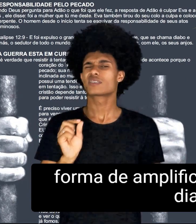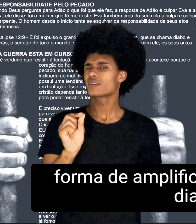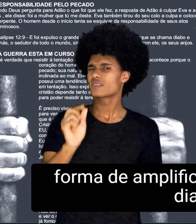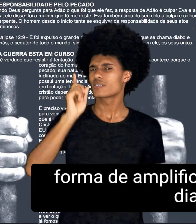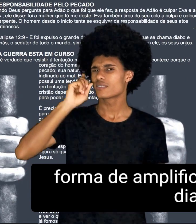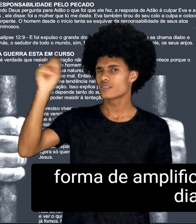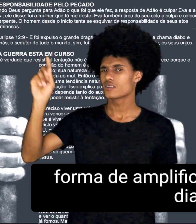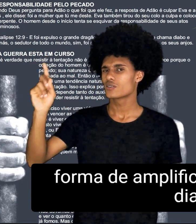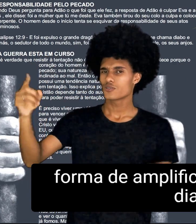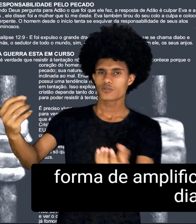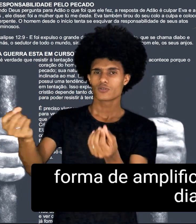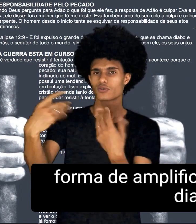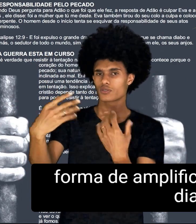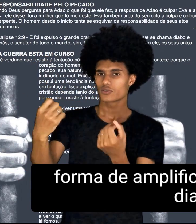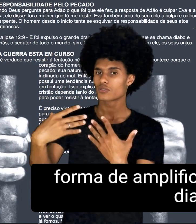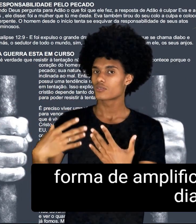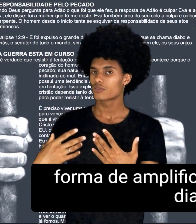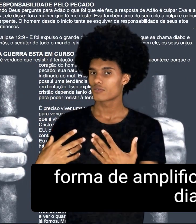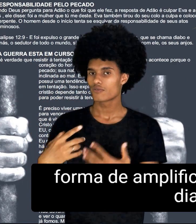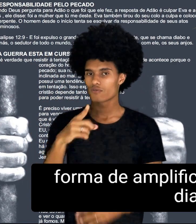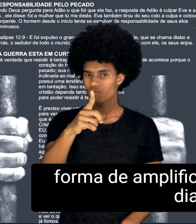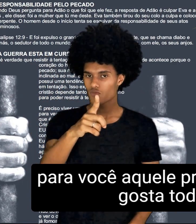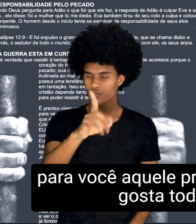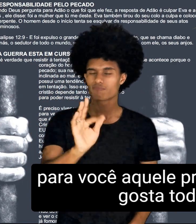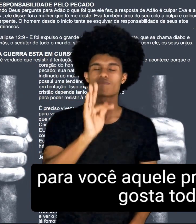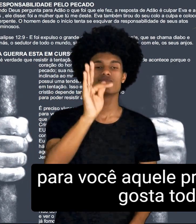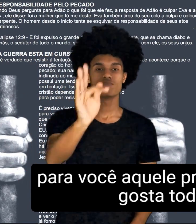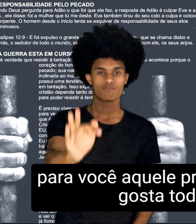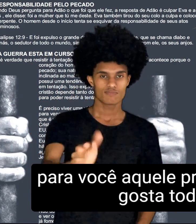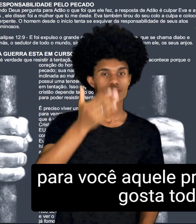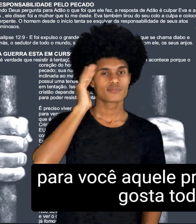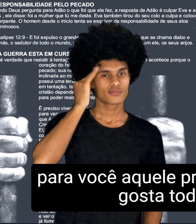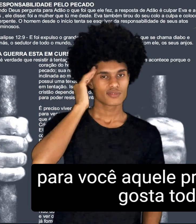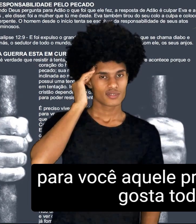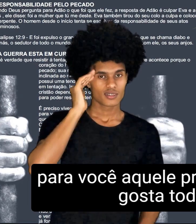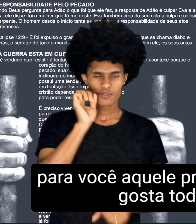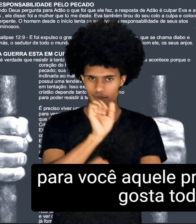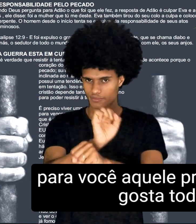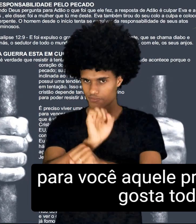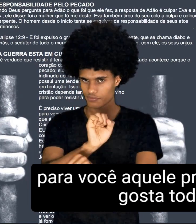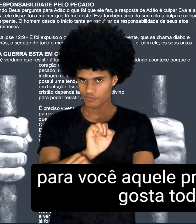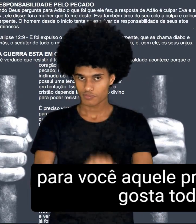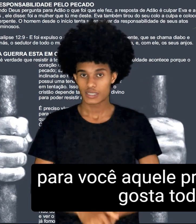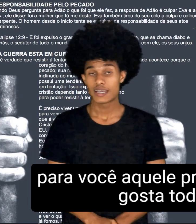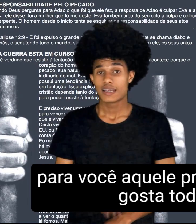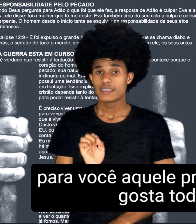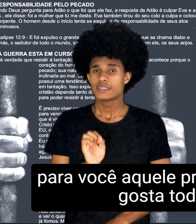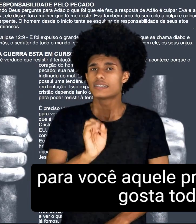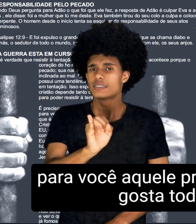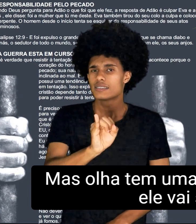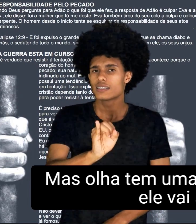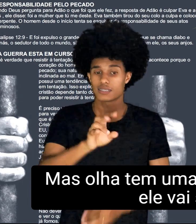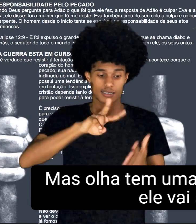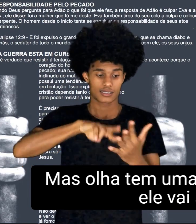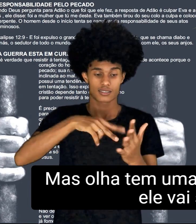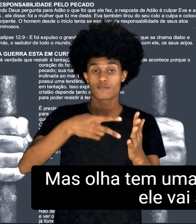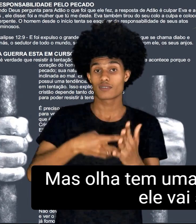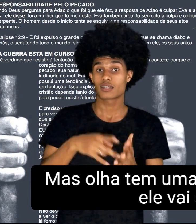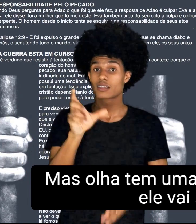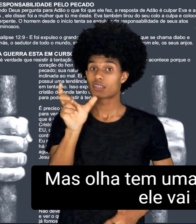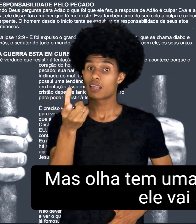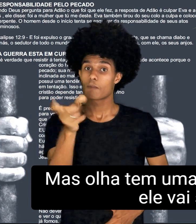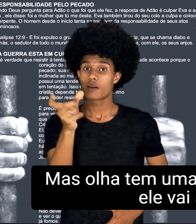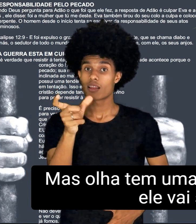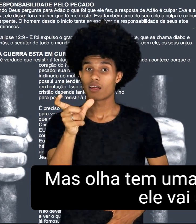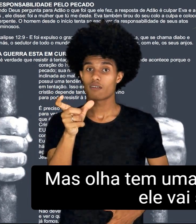uma forma a amplificar as nossas tentações. Então, o diabo vai trazer para você aquele prato de lentilha que você mais gosta todos os dias, tá bom? Mas olha, tem uma